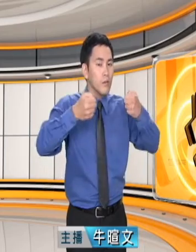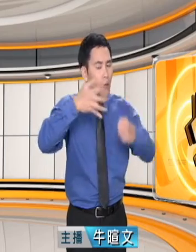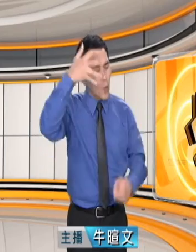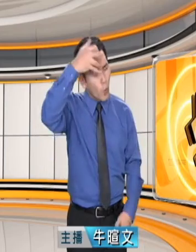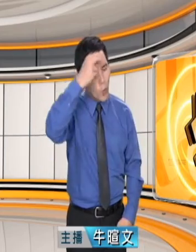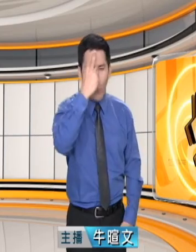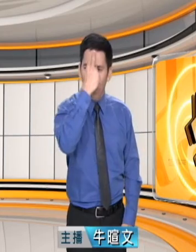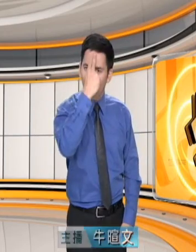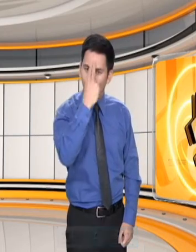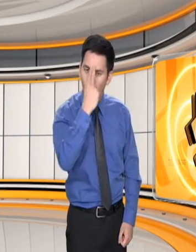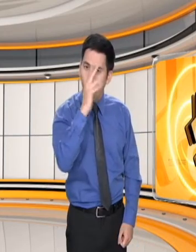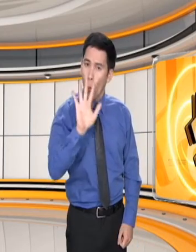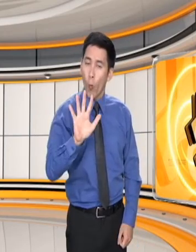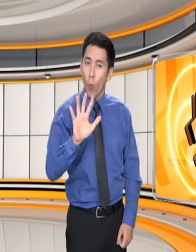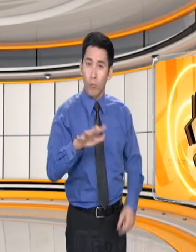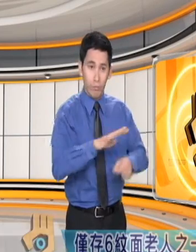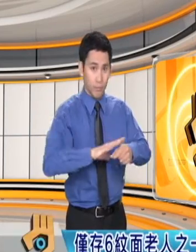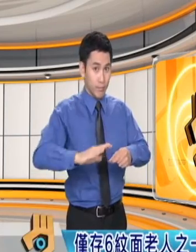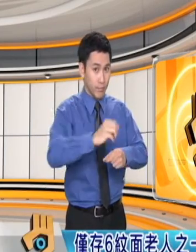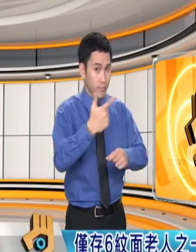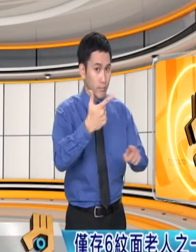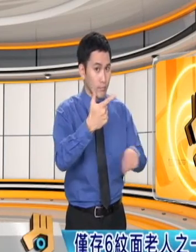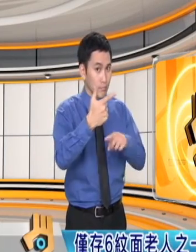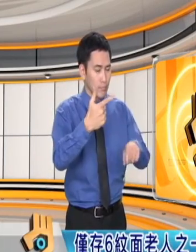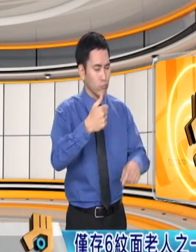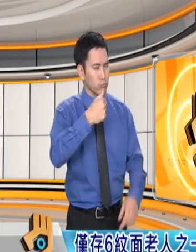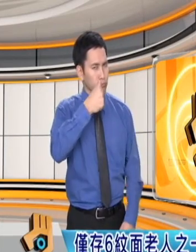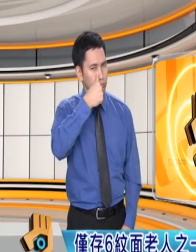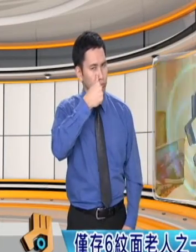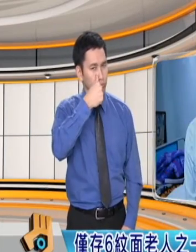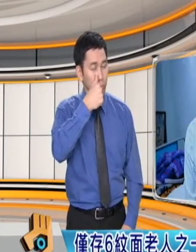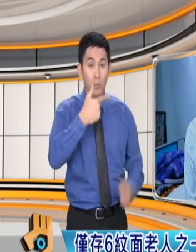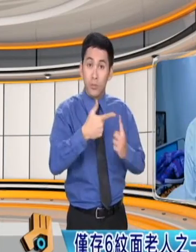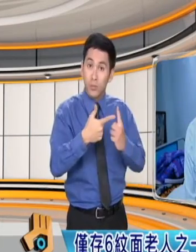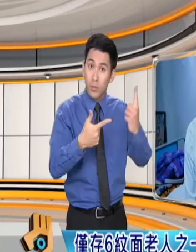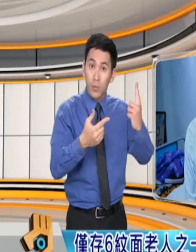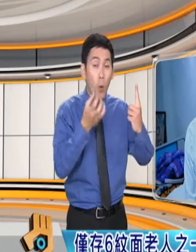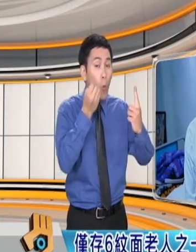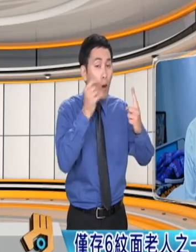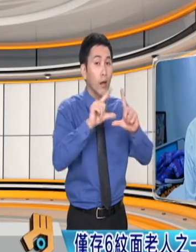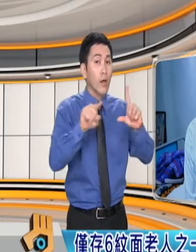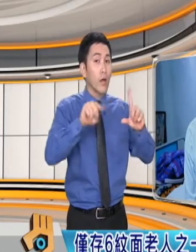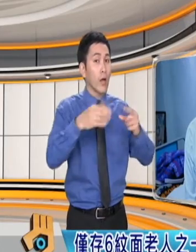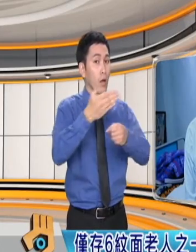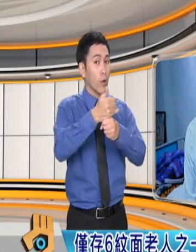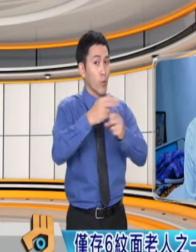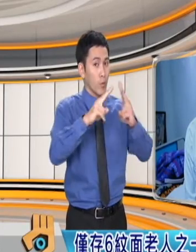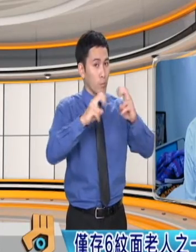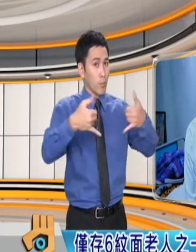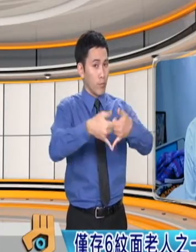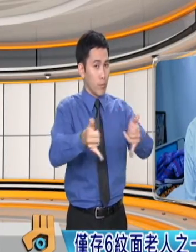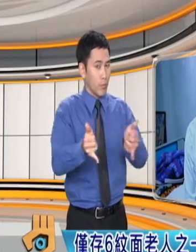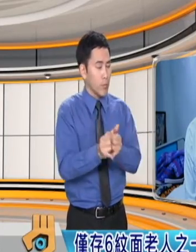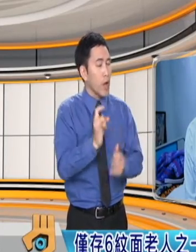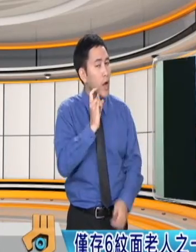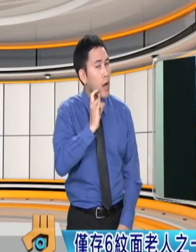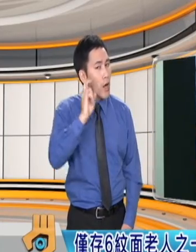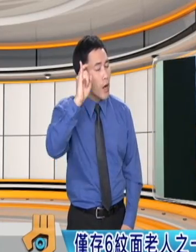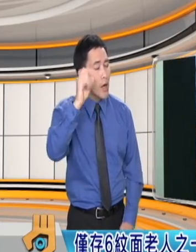全国原住民纹面老人仅存不到六位，而其中一位花莲泰鲁阁族方阿